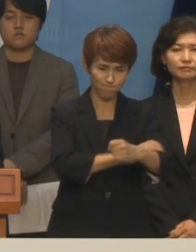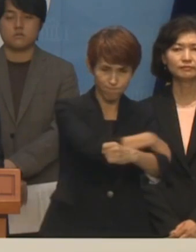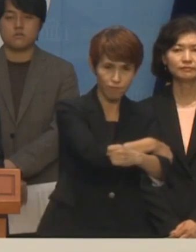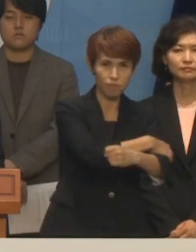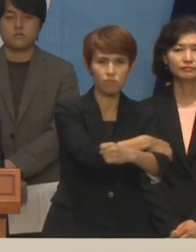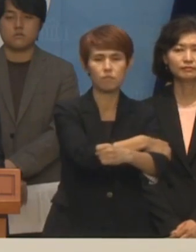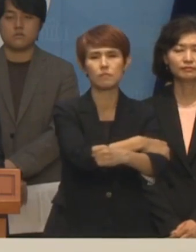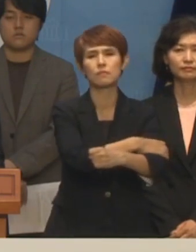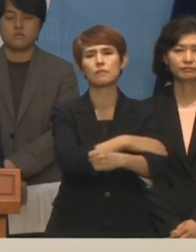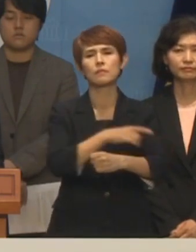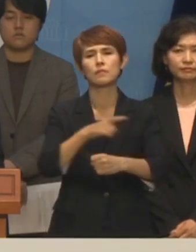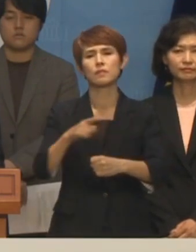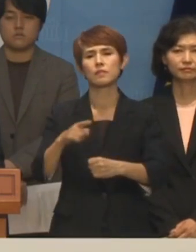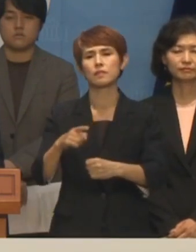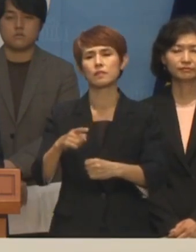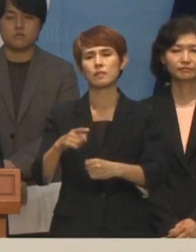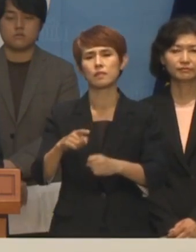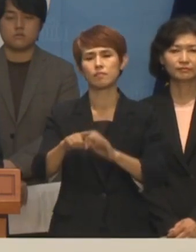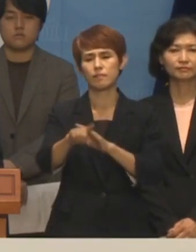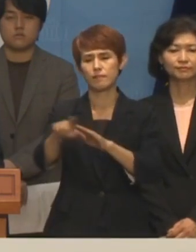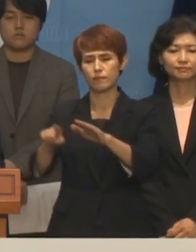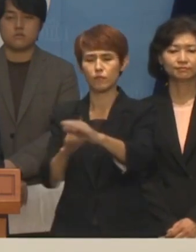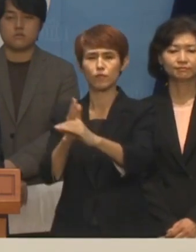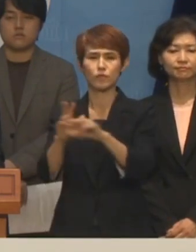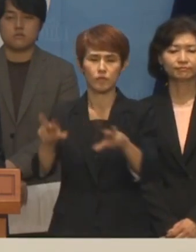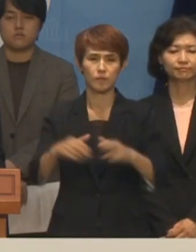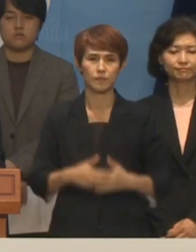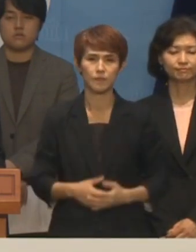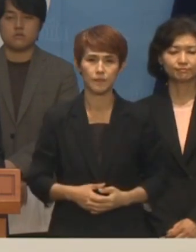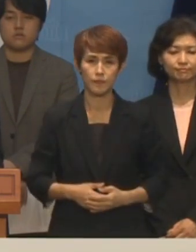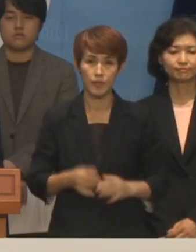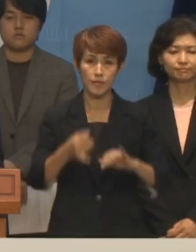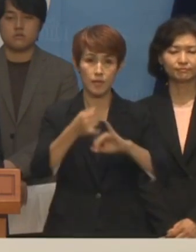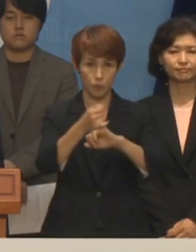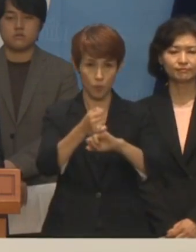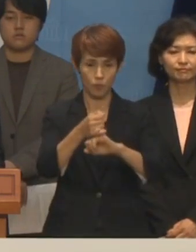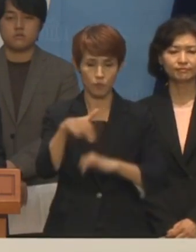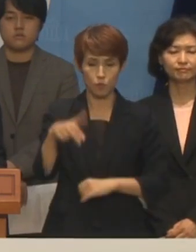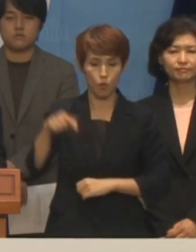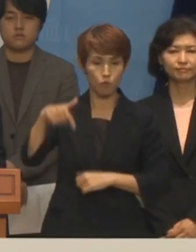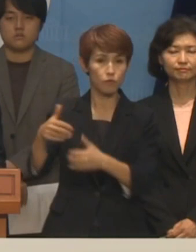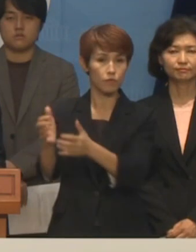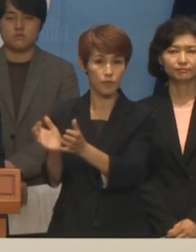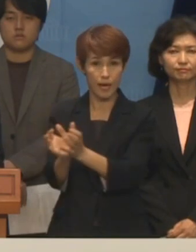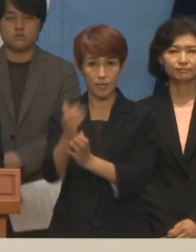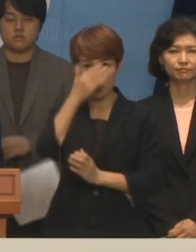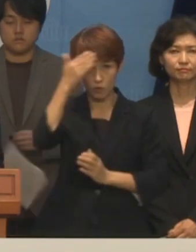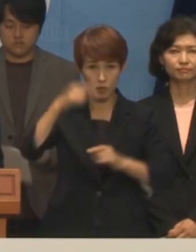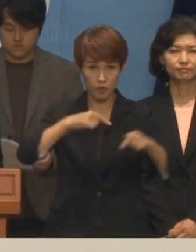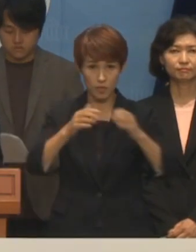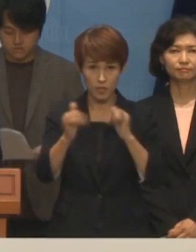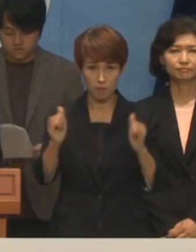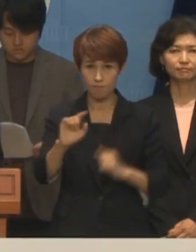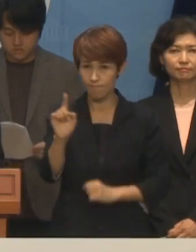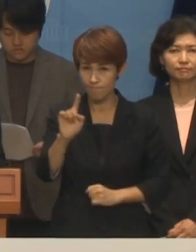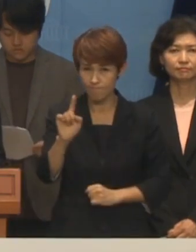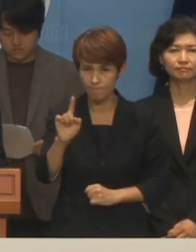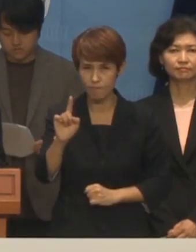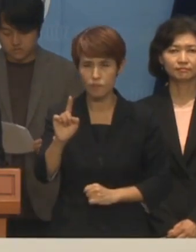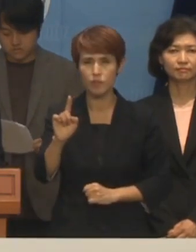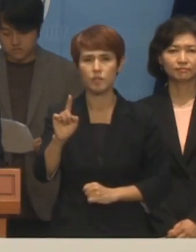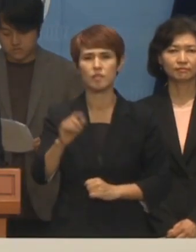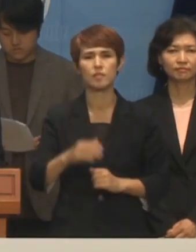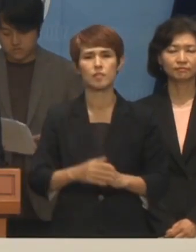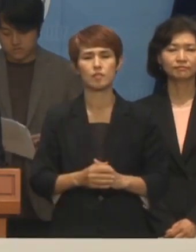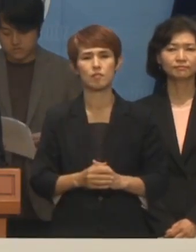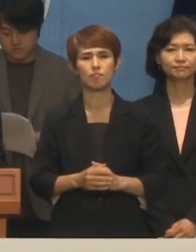퇴행의 길에 들어서고 만 것입니다. 약속드립니다. 조국 혁신당과 우리 청년 정치인들은 그런 윤리의